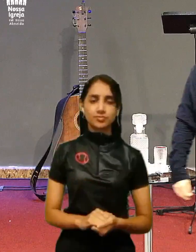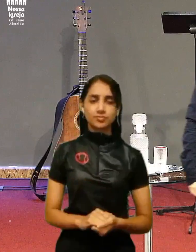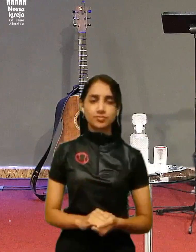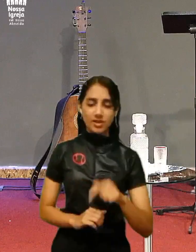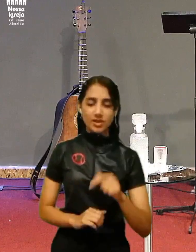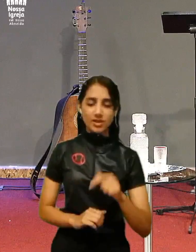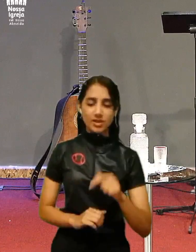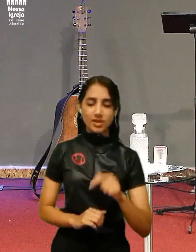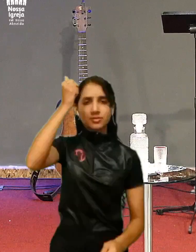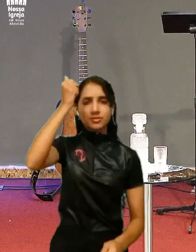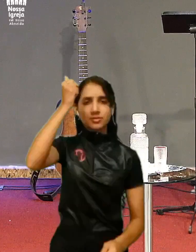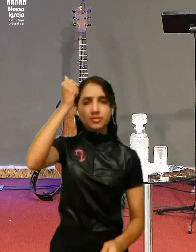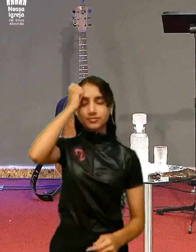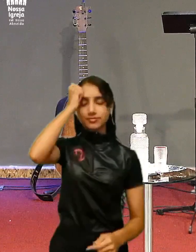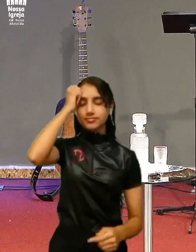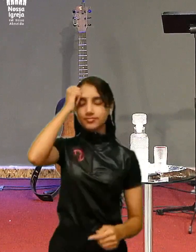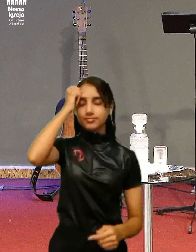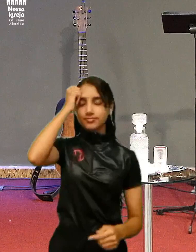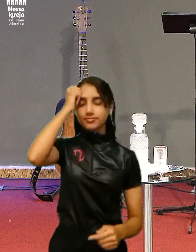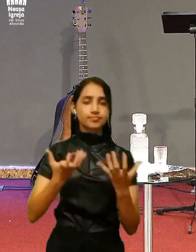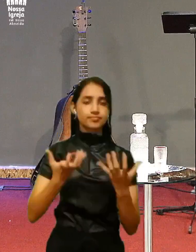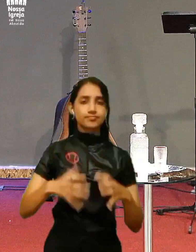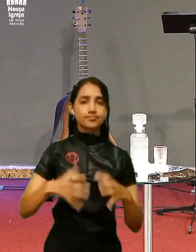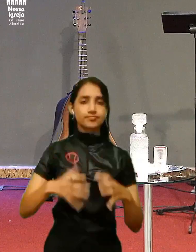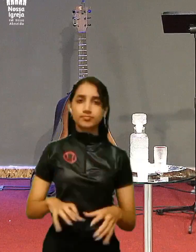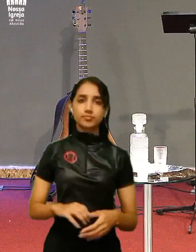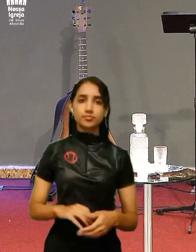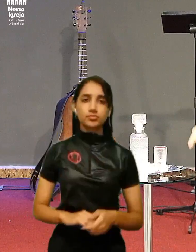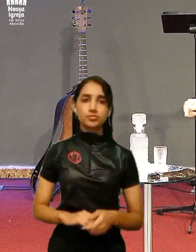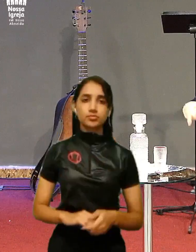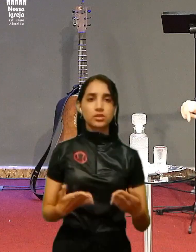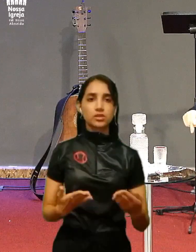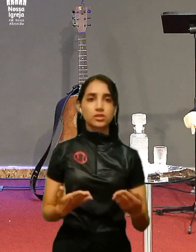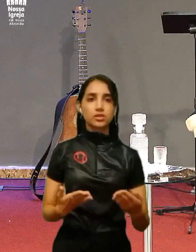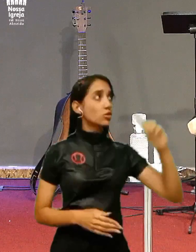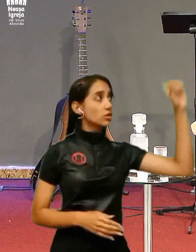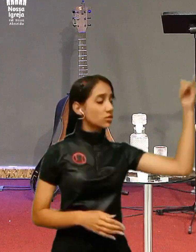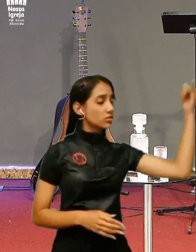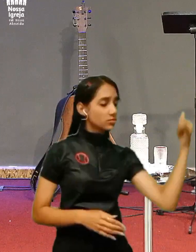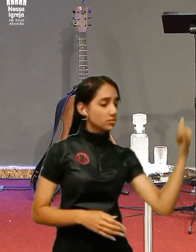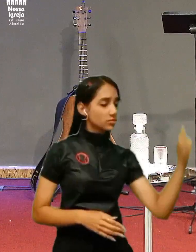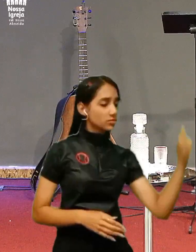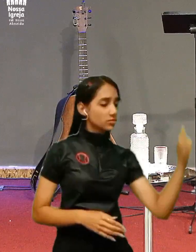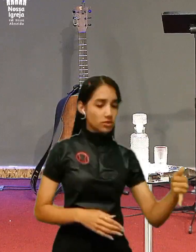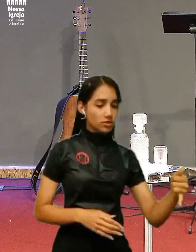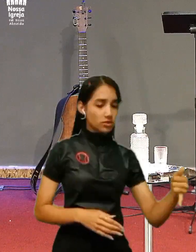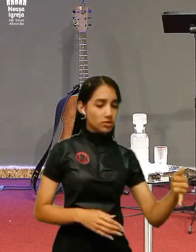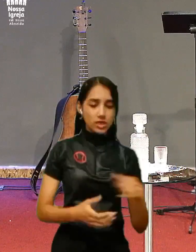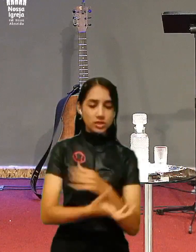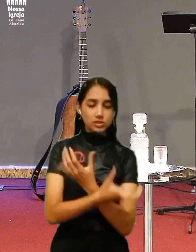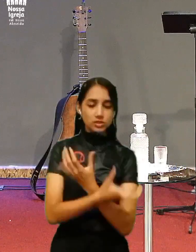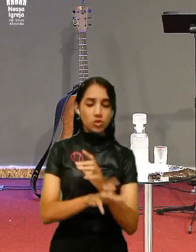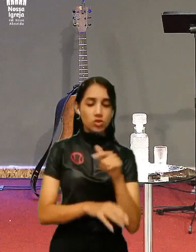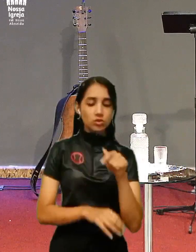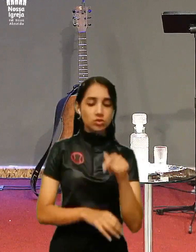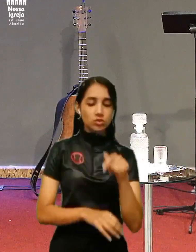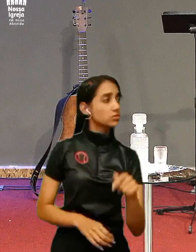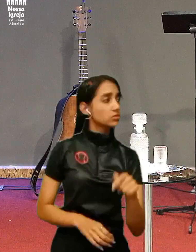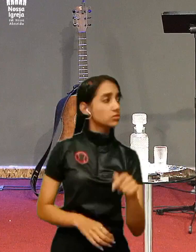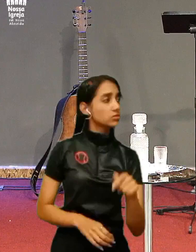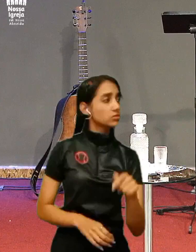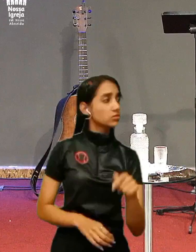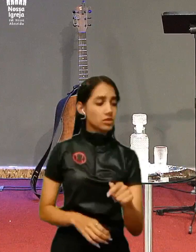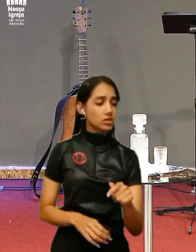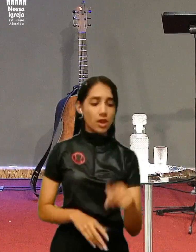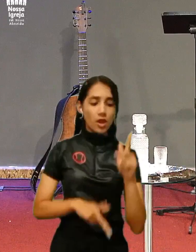converter. E Deus vira para ele e fala assim: esses ossos aqui, esses ossos secos, é o povo